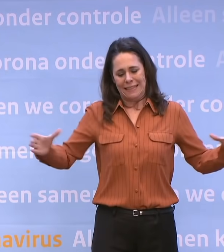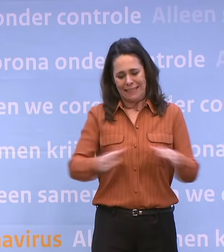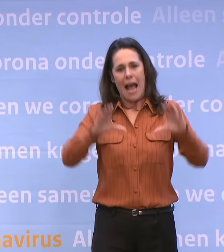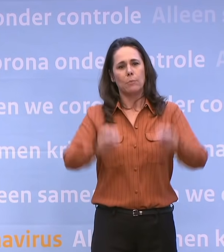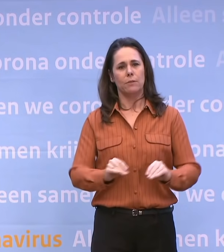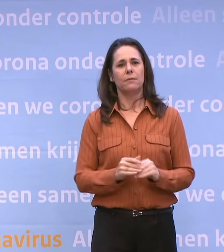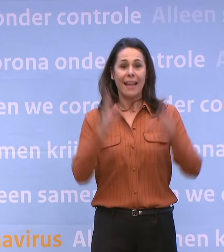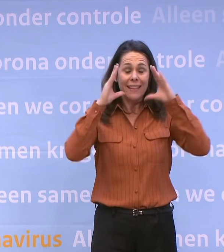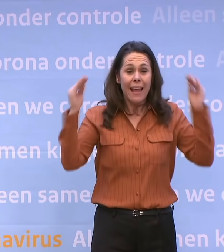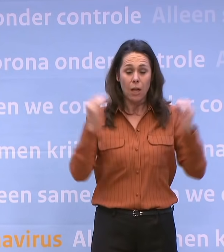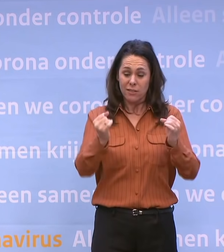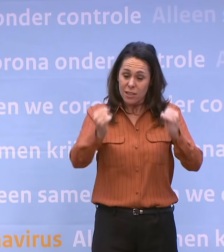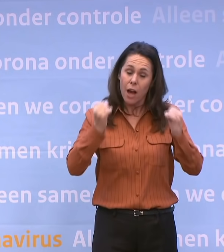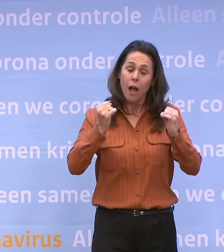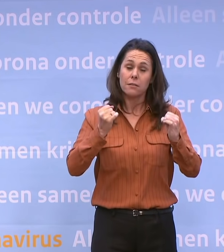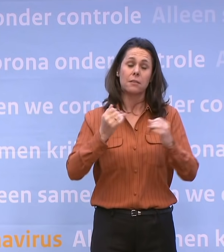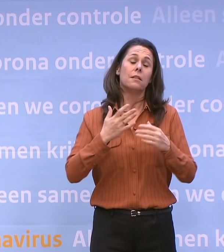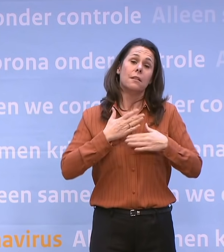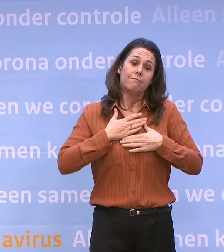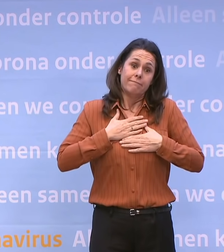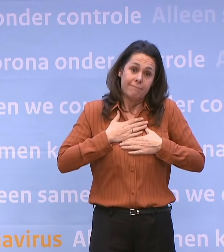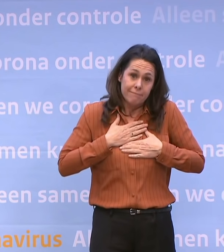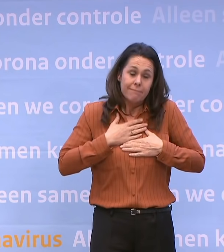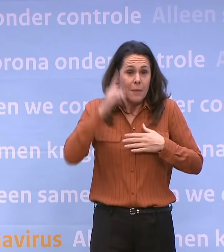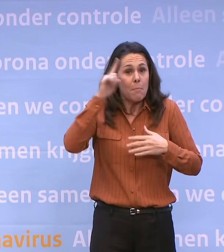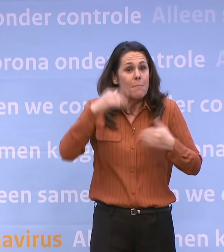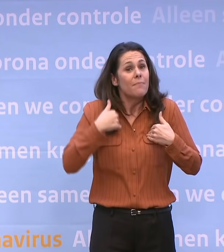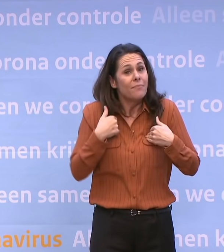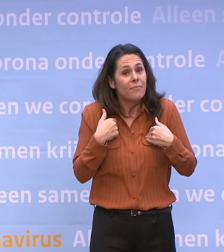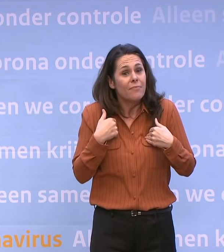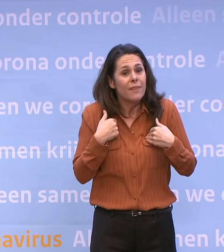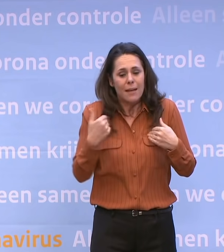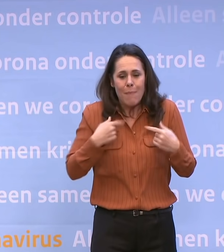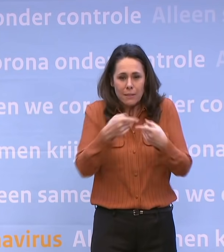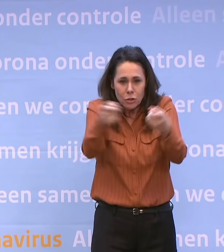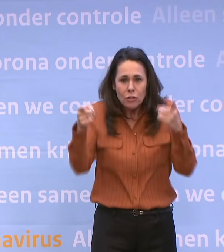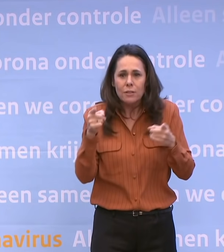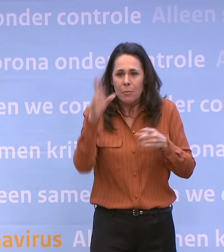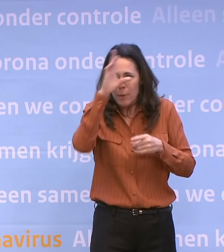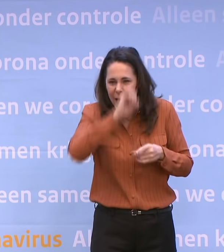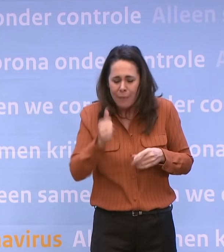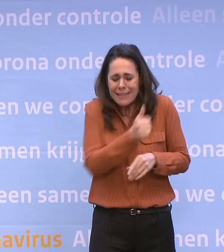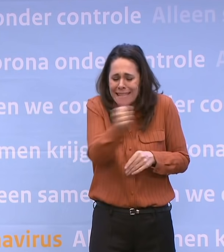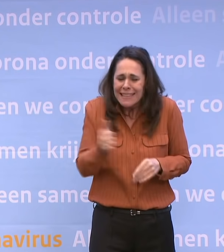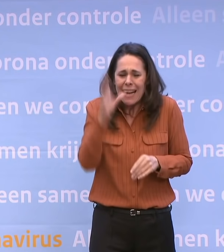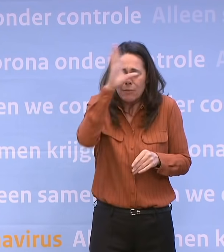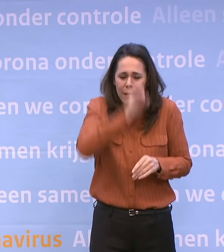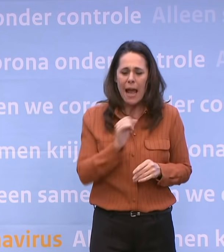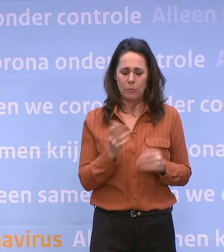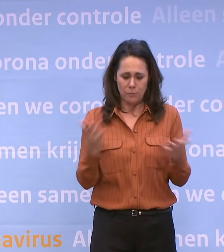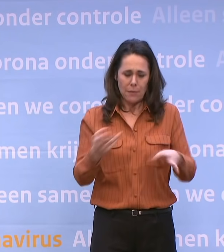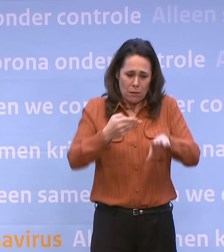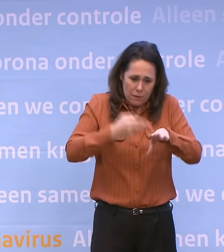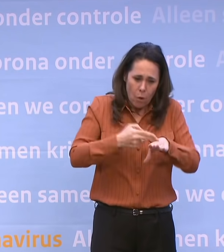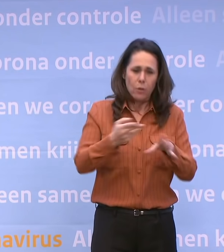de kracht van Nederland in de afgelopen weken vind ik dat als de mensen snappen, en we snappen dat met z'n allen, dat dit nodig is om onze kwetsbare